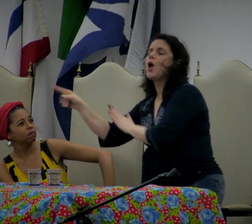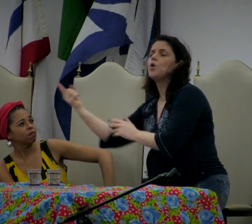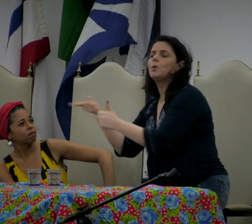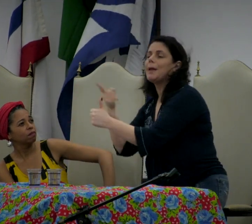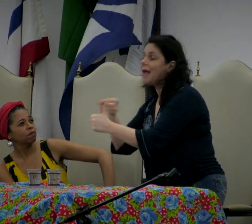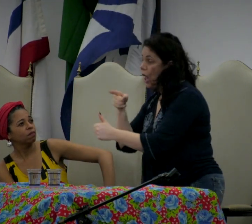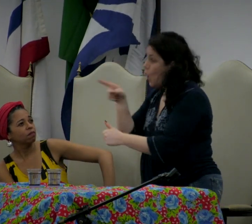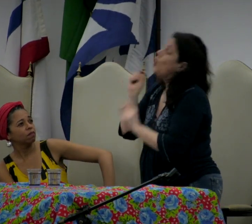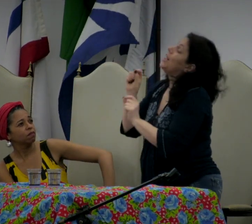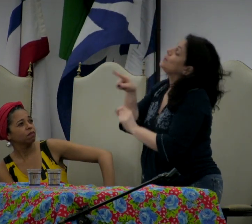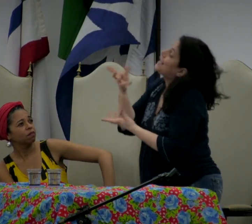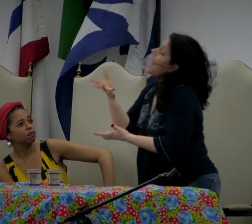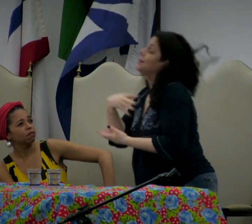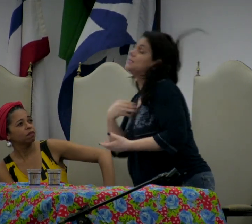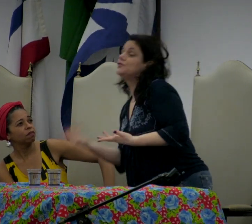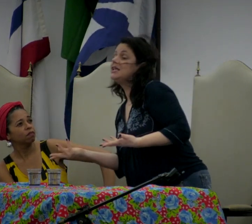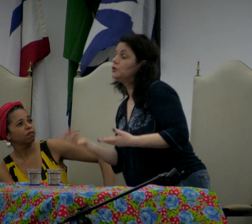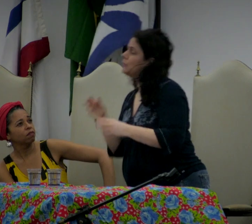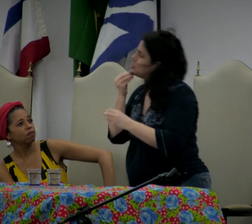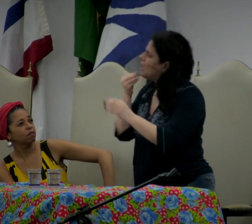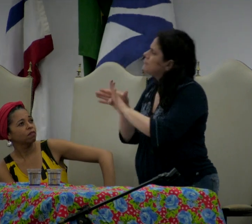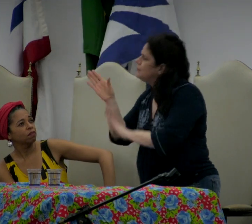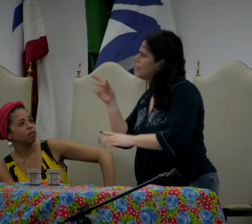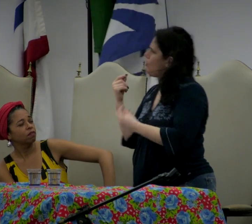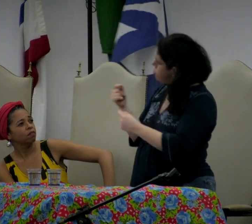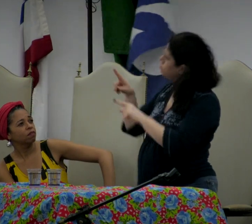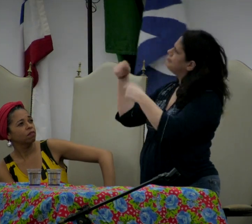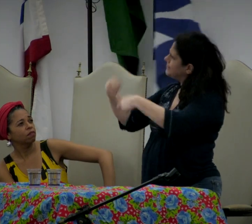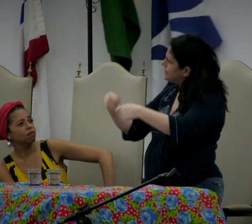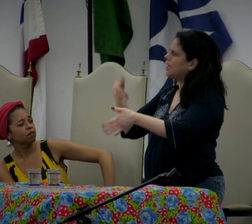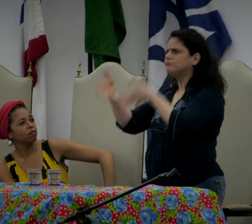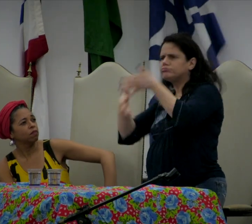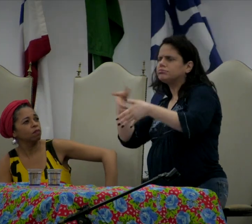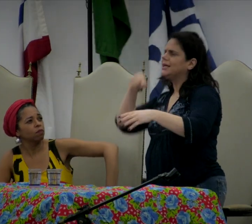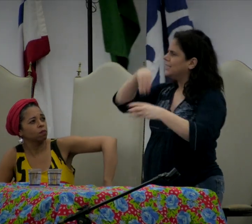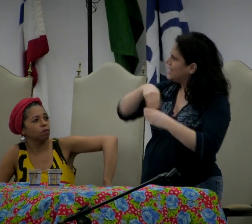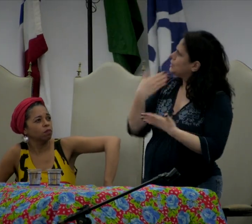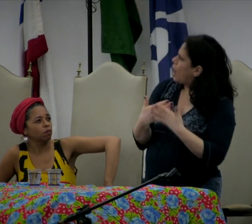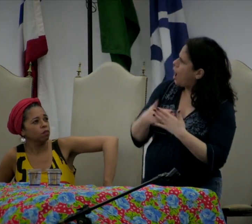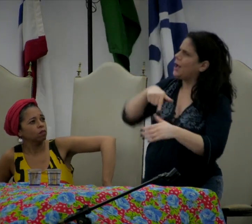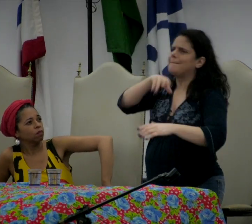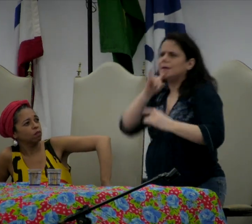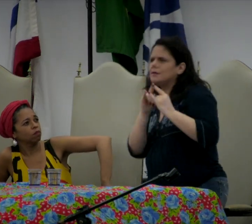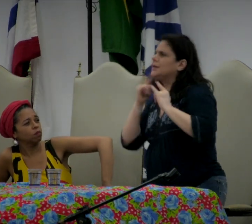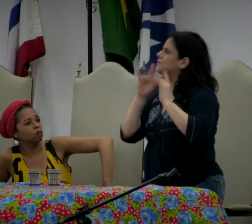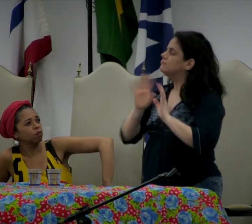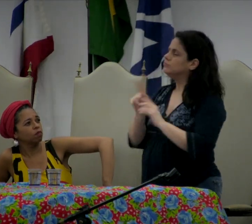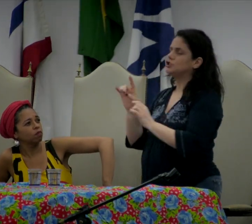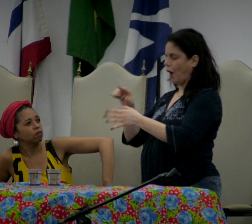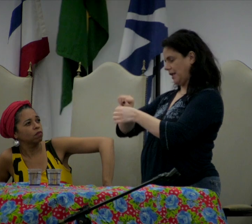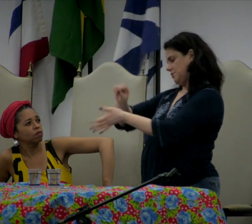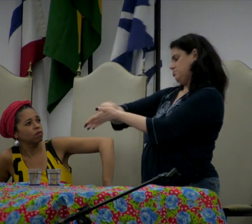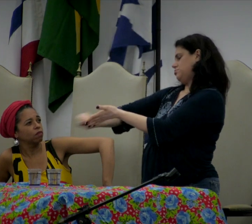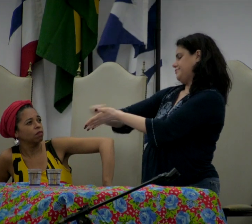criança para o UFRJ para poder fazer implante coclear. Mas eu perguntei, ué, mas será que seu filho não pode aprender com língua de sinais dentro